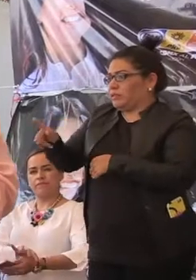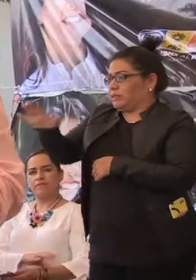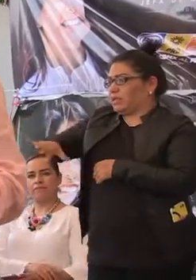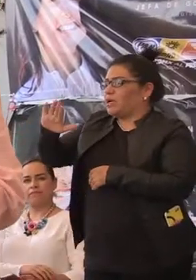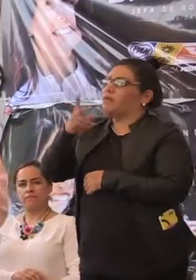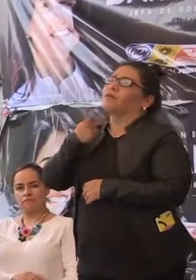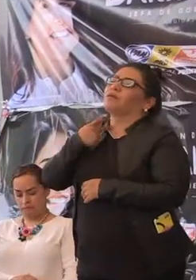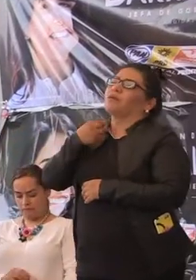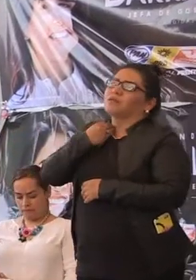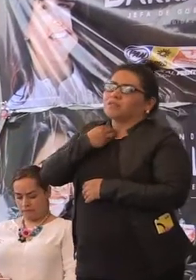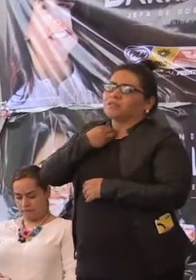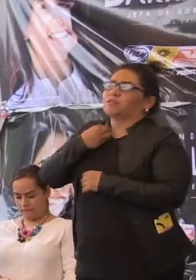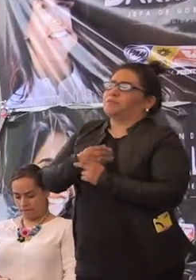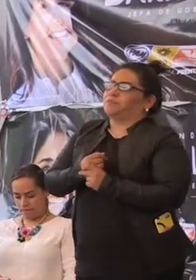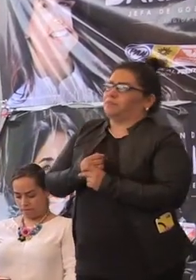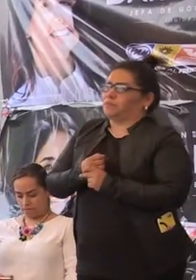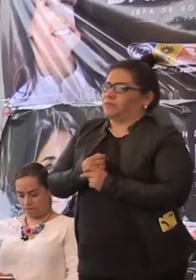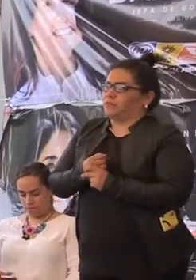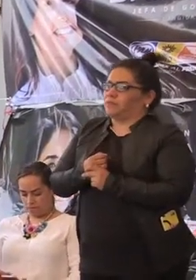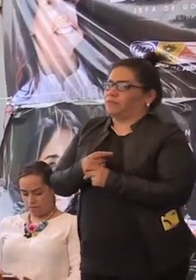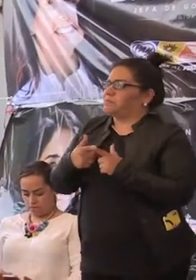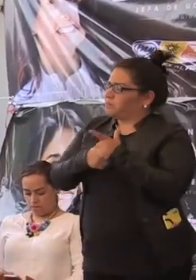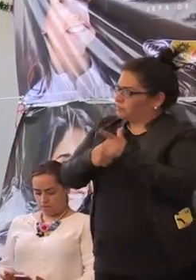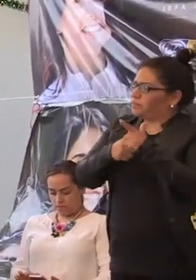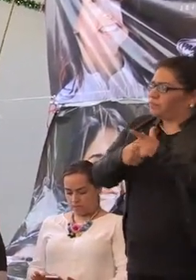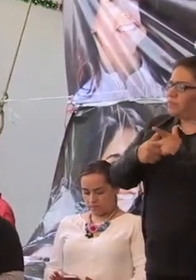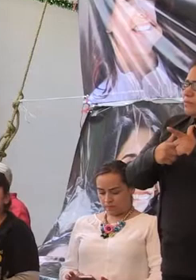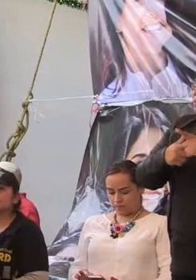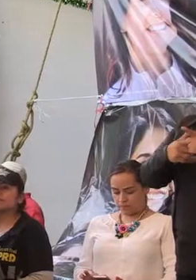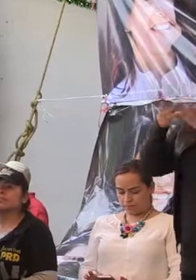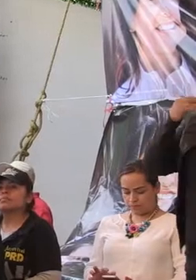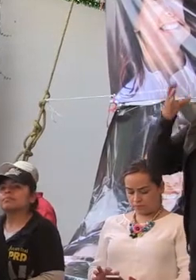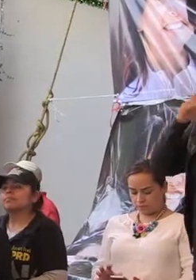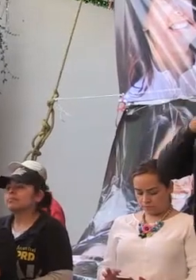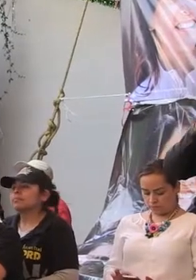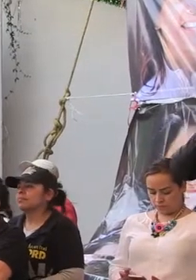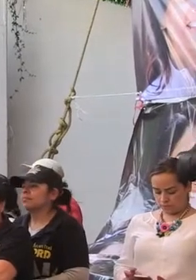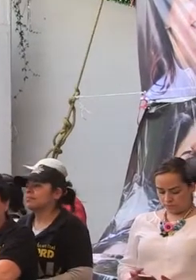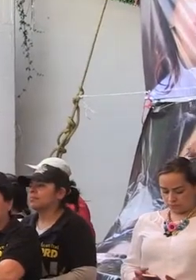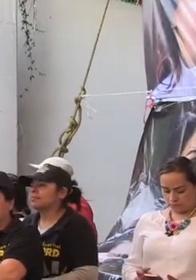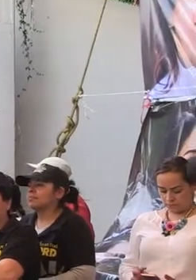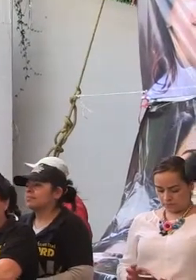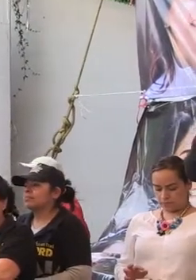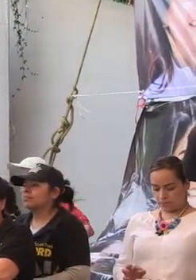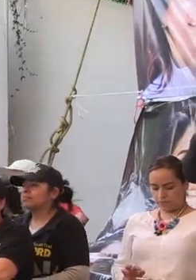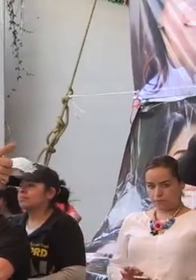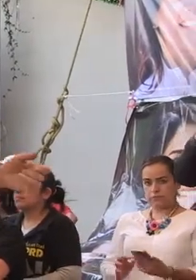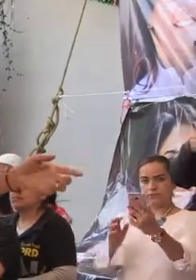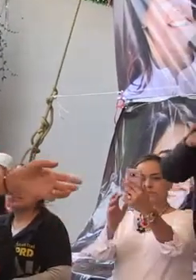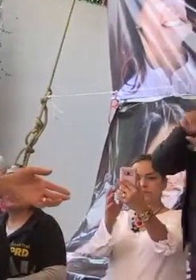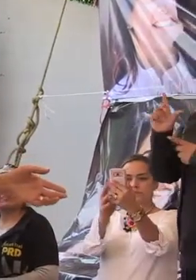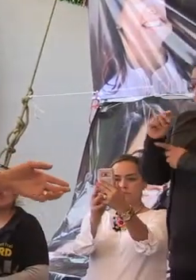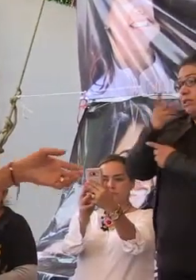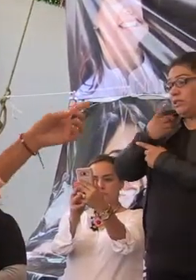soy abogada y lo hice con mucho esfuerzo, pero también con mucha pasión y mucha dedicación. Después